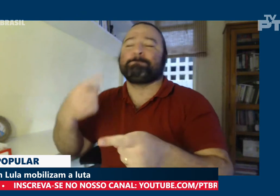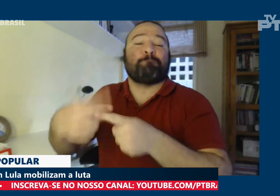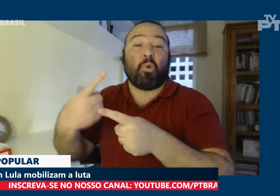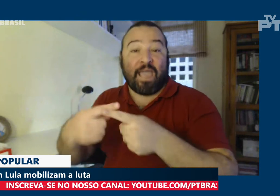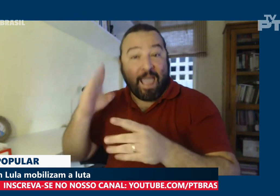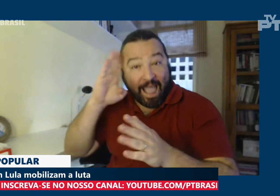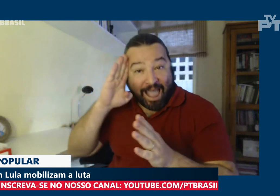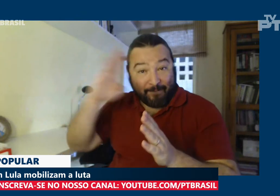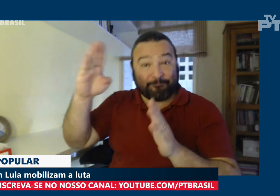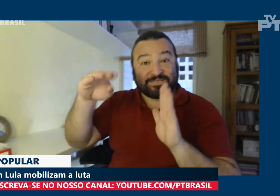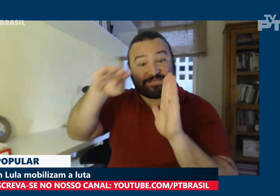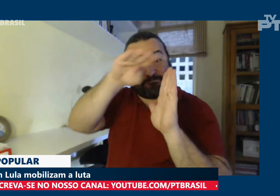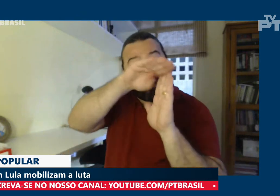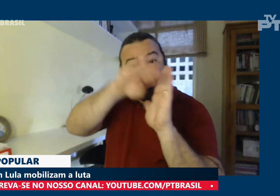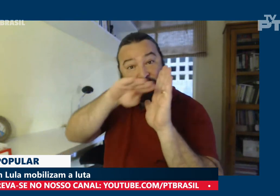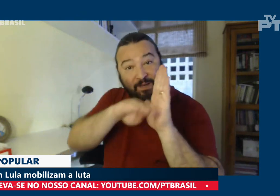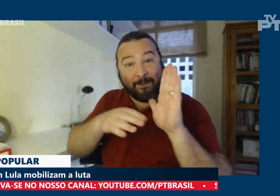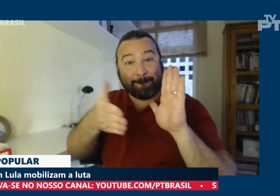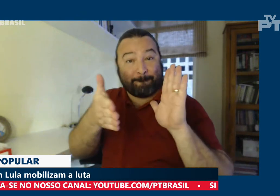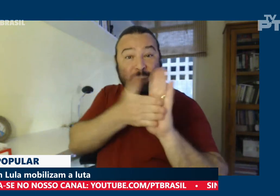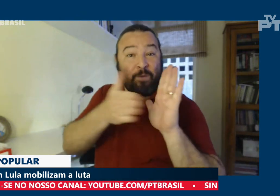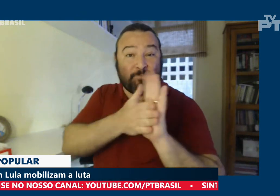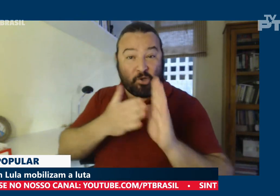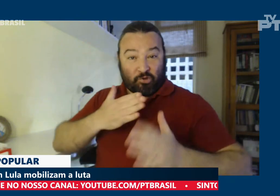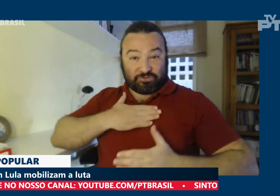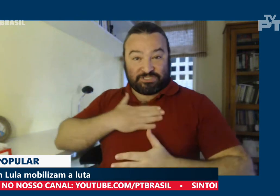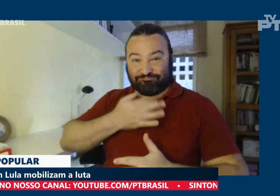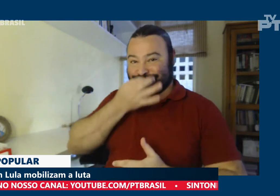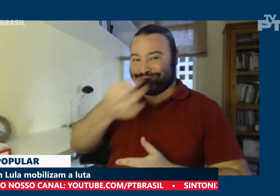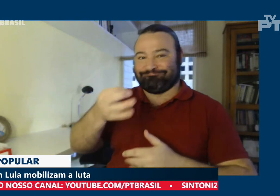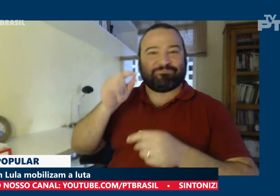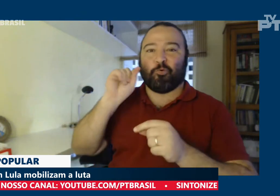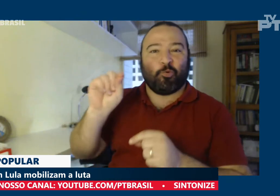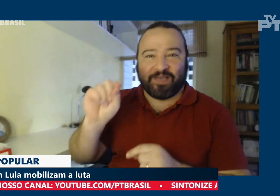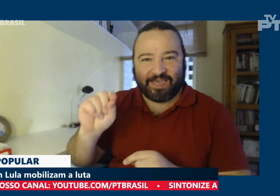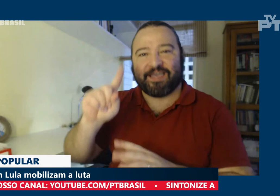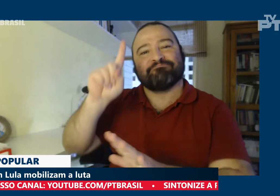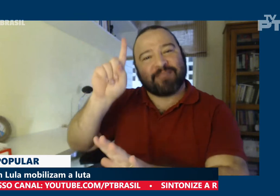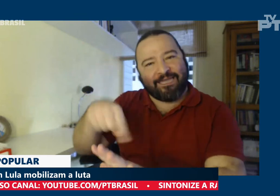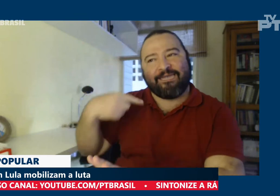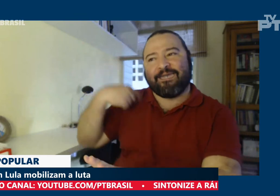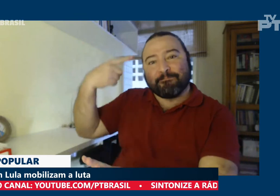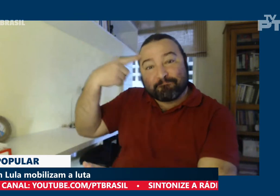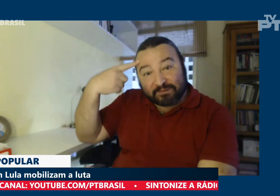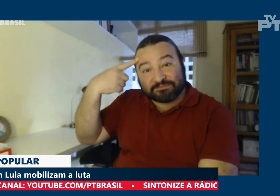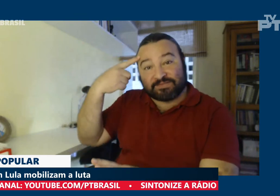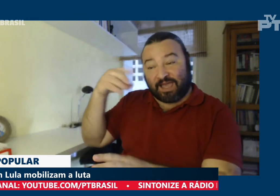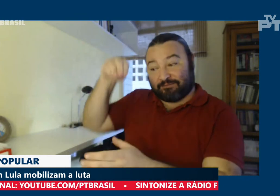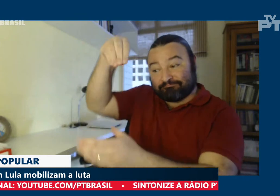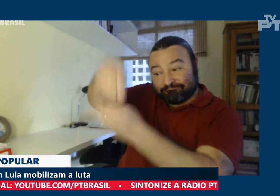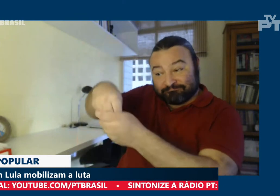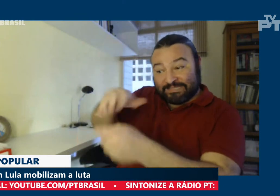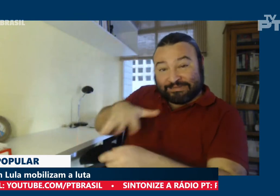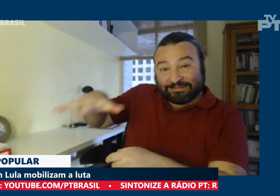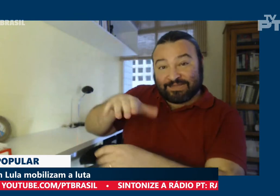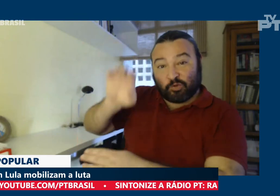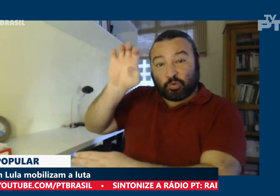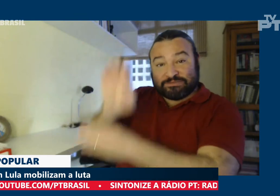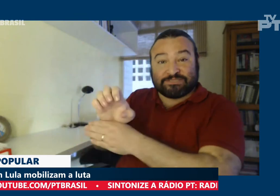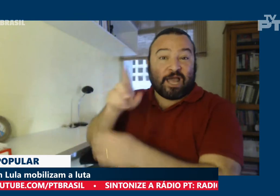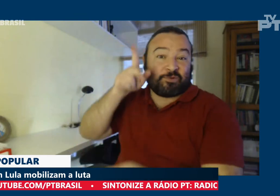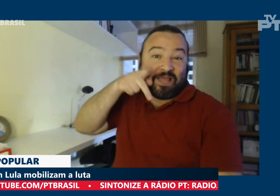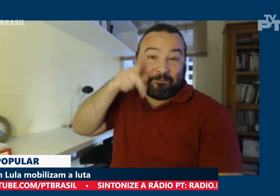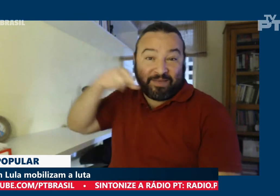de representatividade, de estarmos presentes e atuantes nas decisões, com propostas. Então, eu tenho